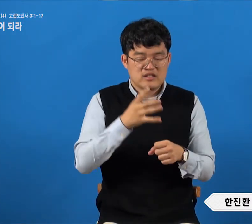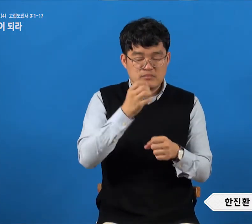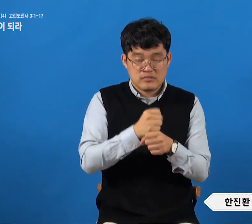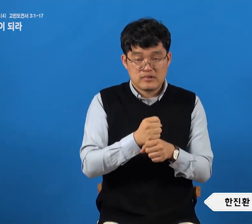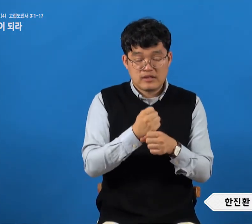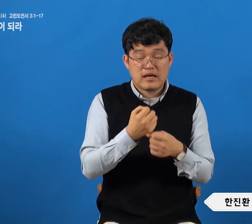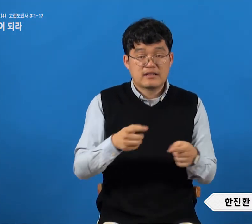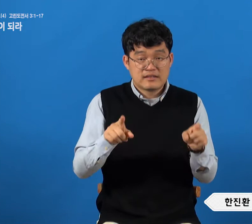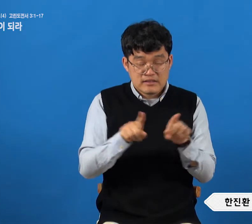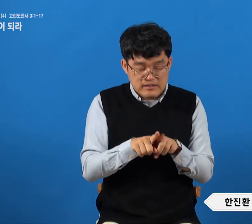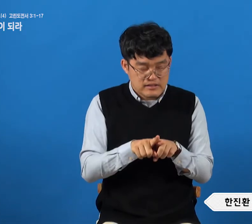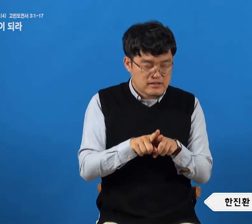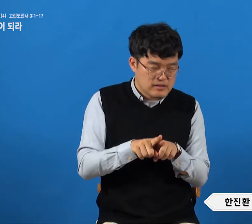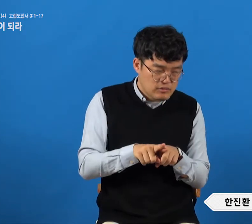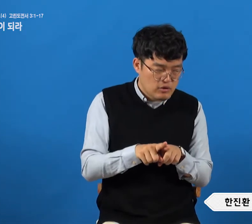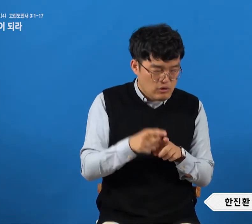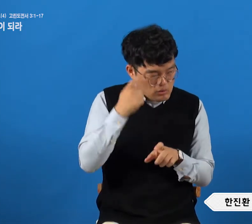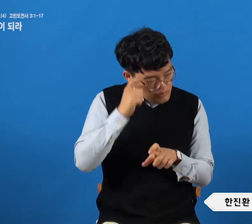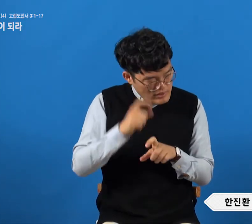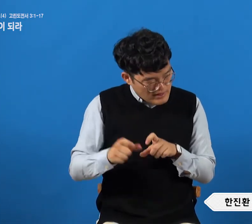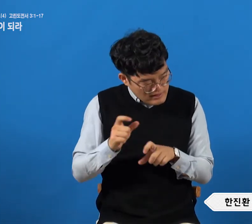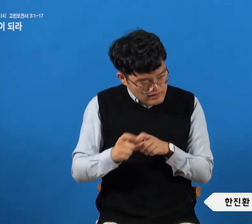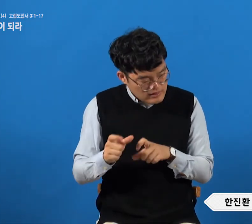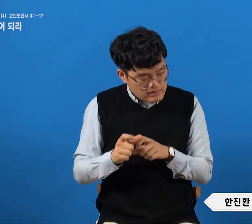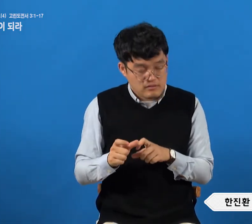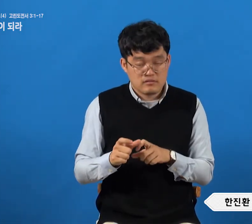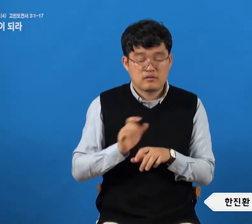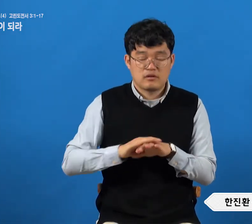줬습니다. 그것이 진짜 사랑이죠.